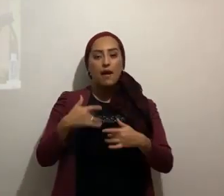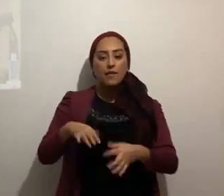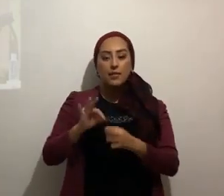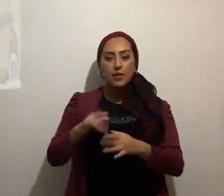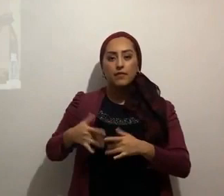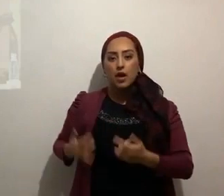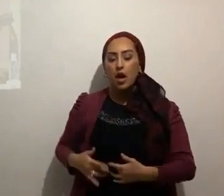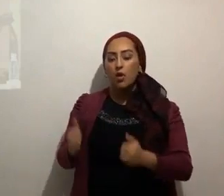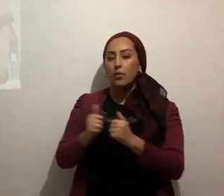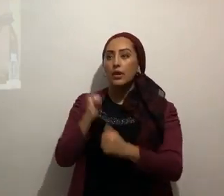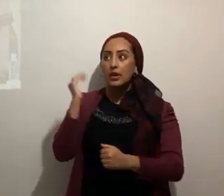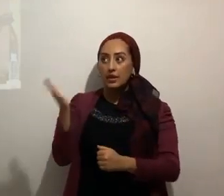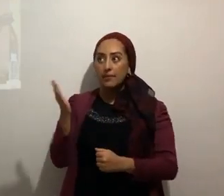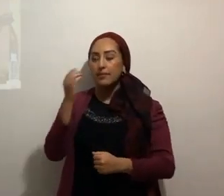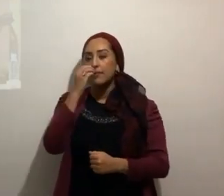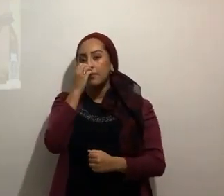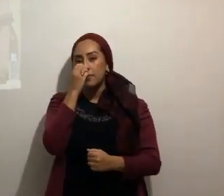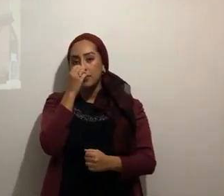perfecto para con Él.